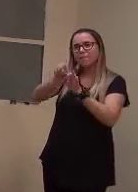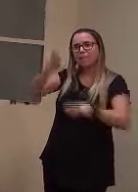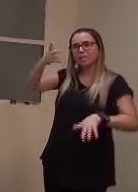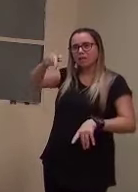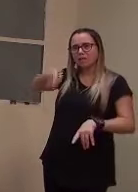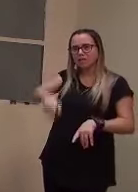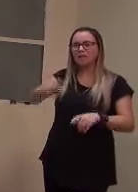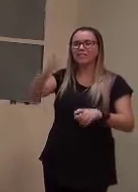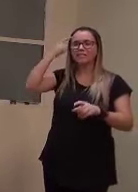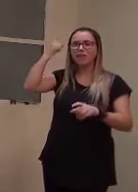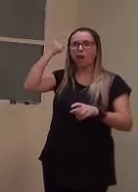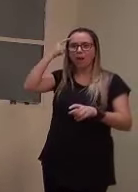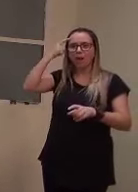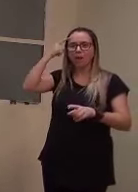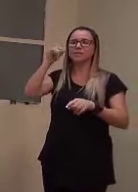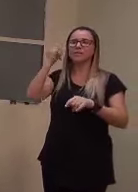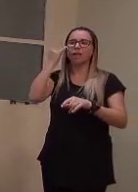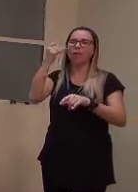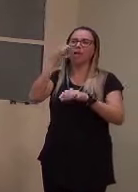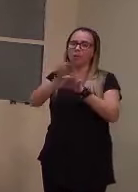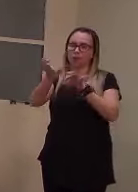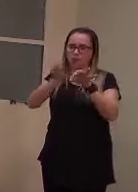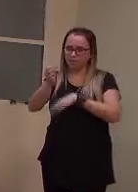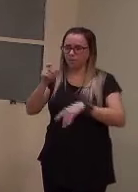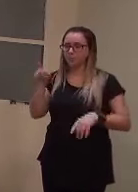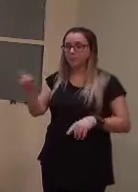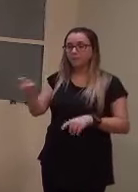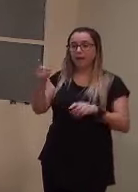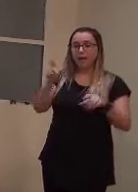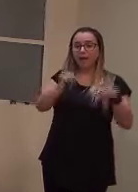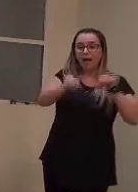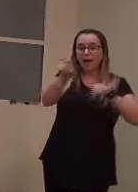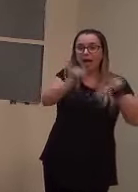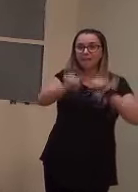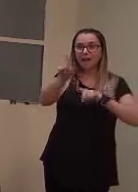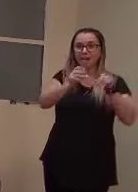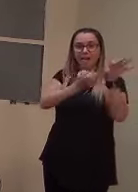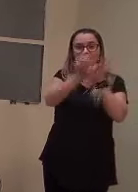educación participar en la formación